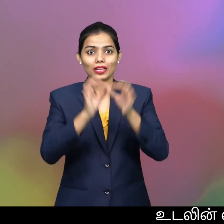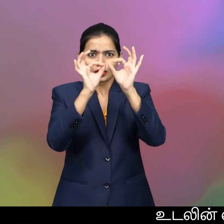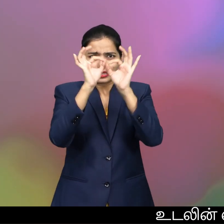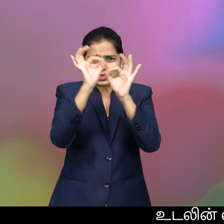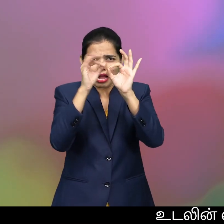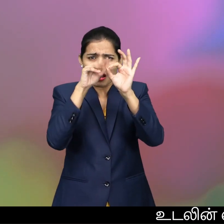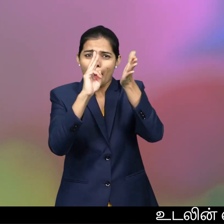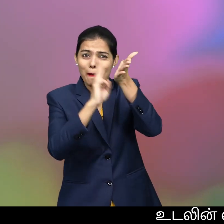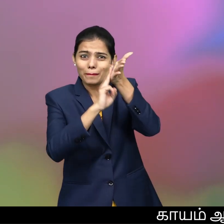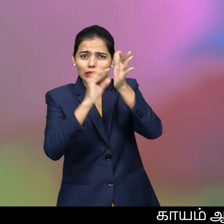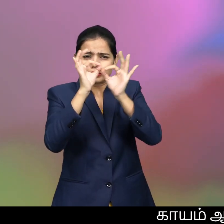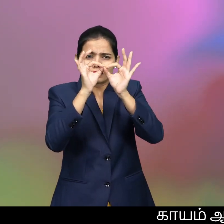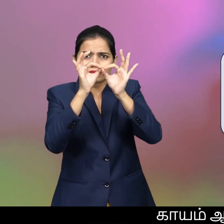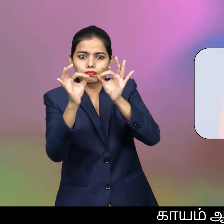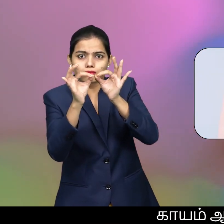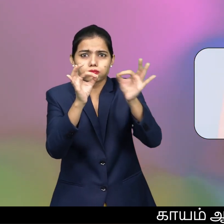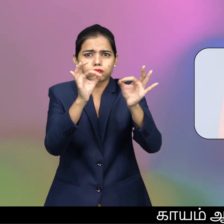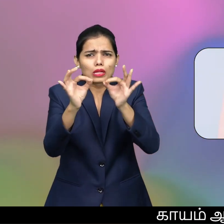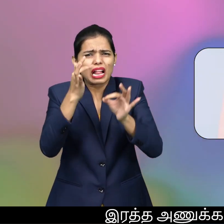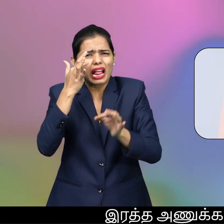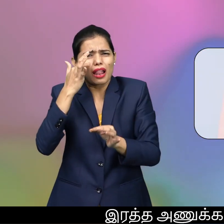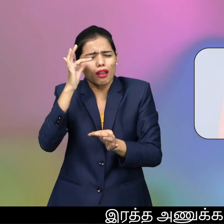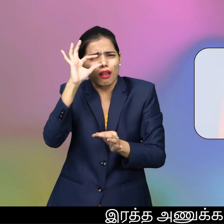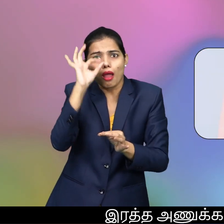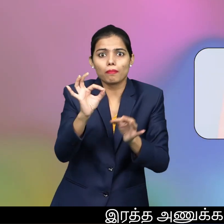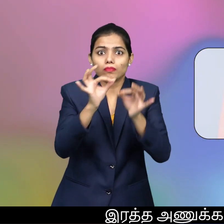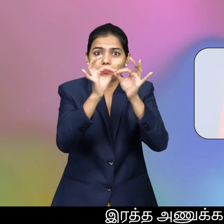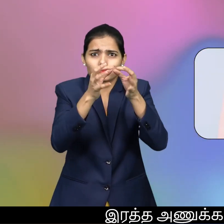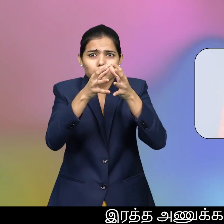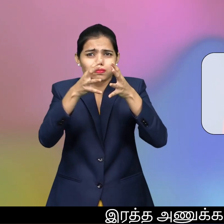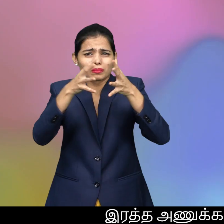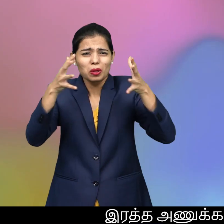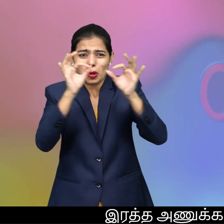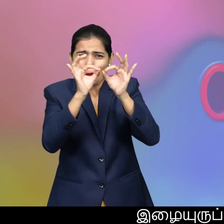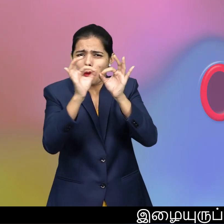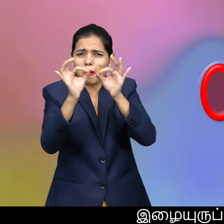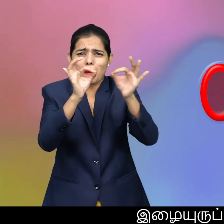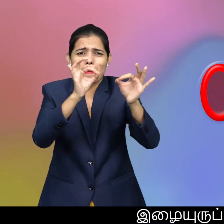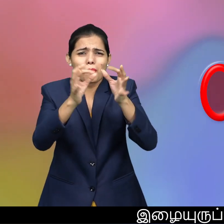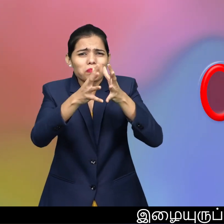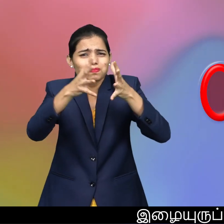உடலின் வளர்ச்சிக்கும் காயம் ஆற்றுவதற்கும் இரத்த அணுக்கள் உருவாகுவதற்கும் இழையுறு பிரிவு